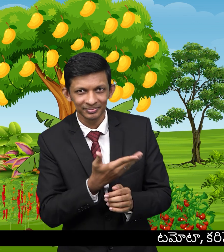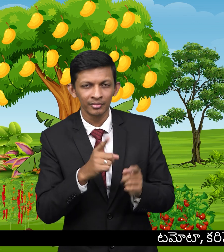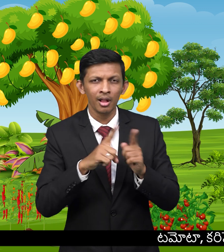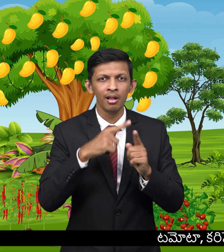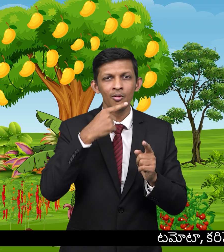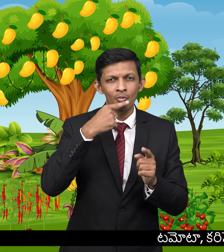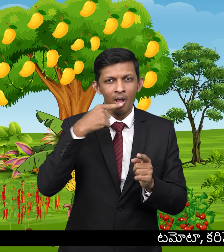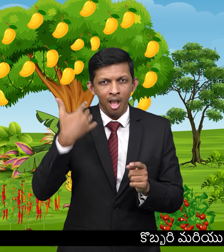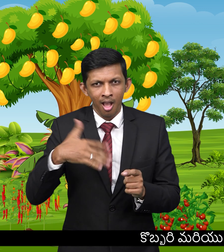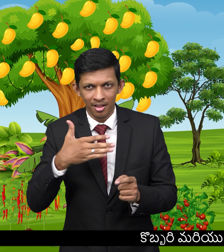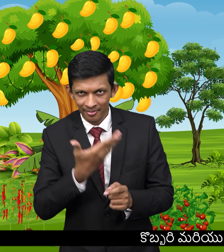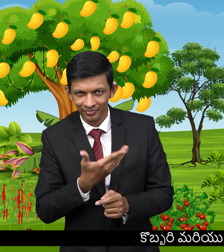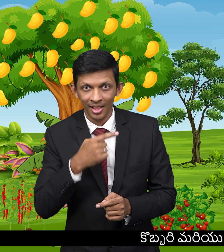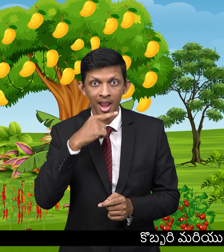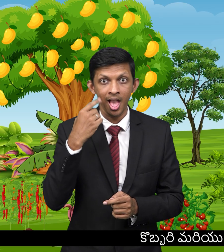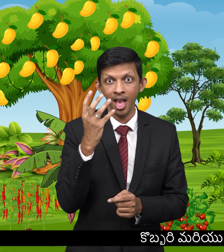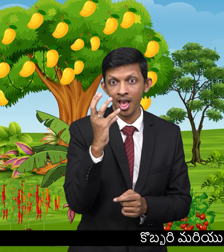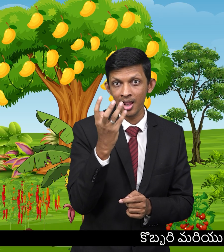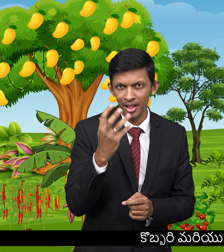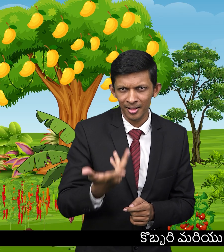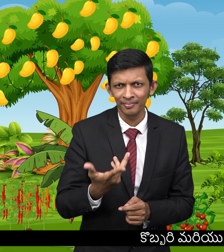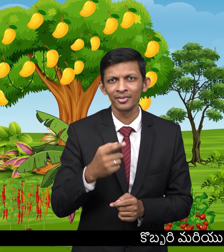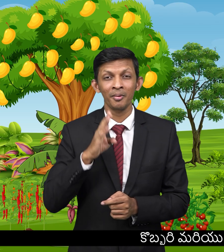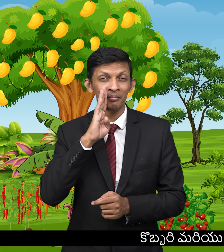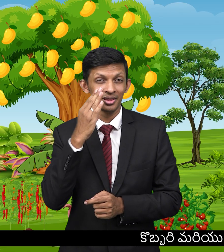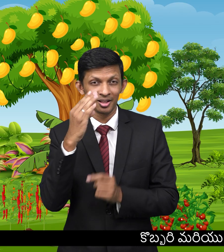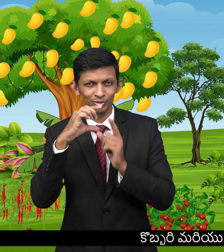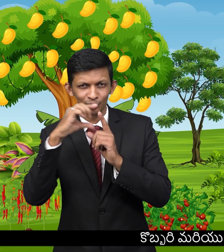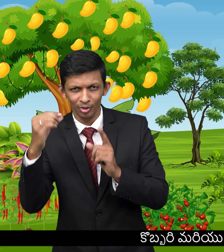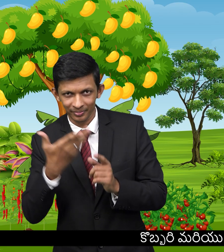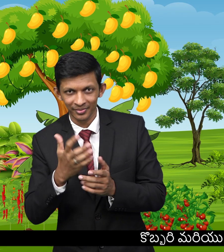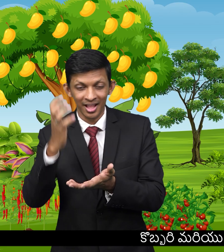మొక్క, కొబ్బరి మరియు అరటి ఉన్నాయి.